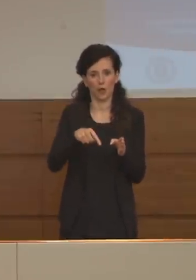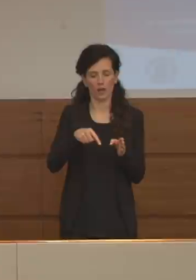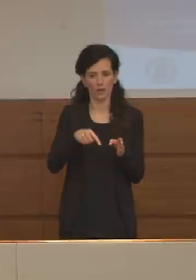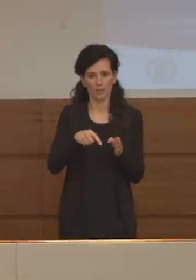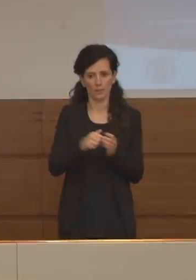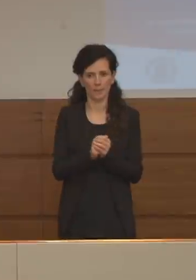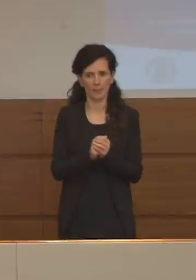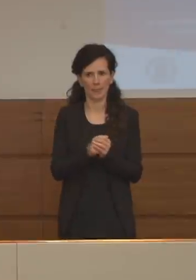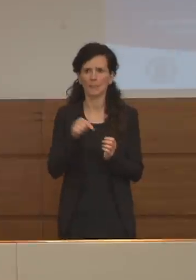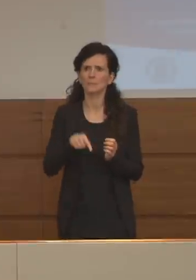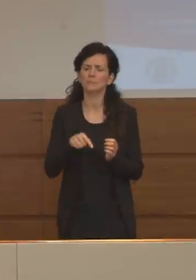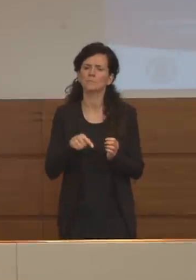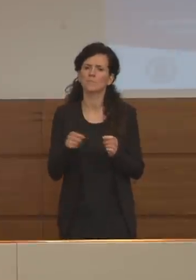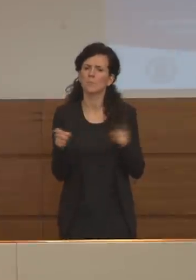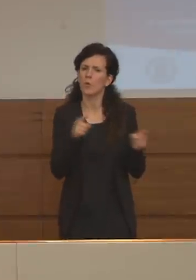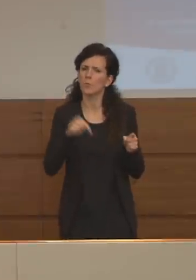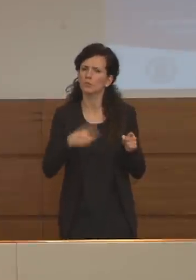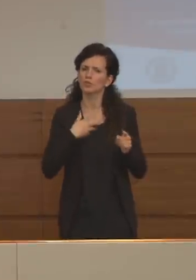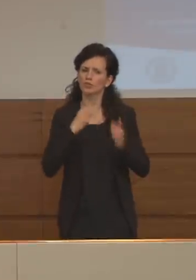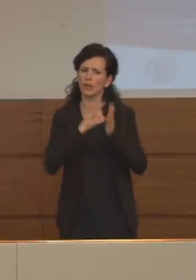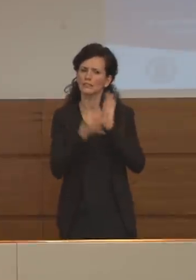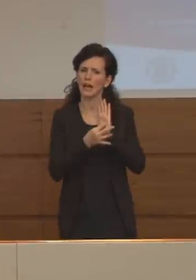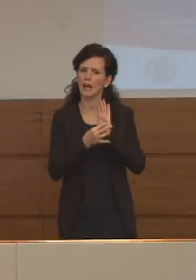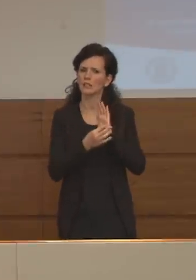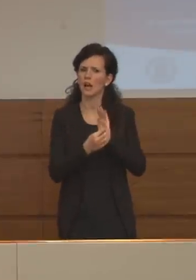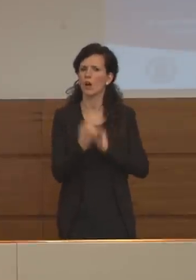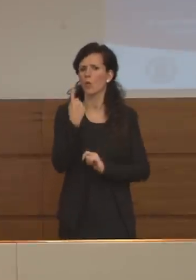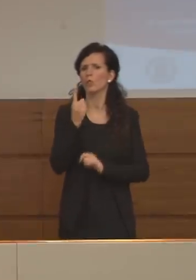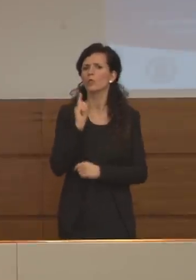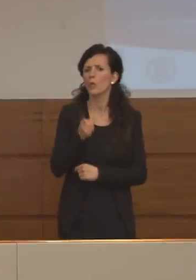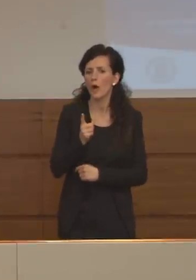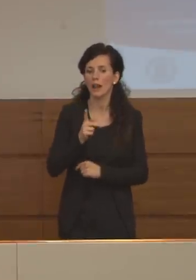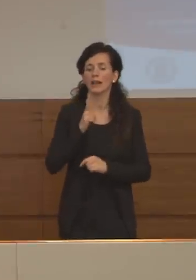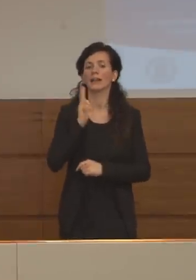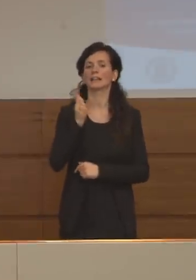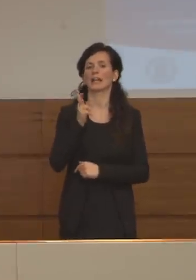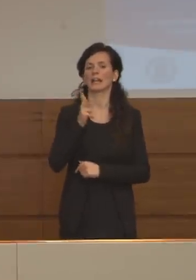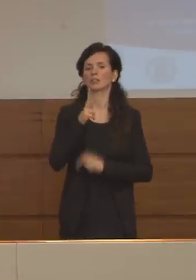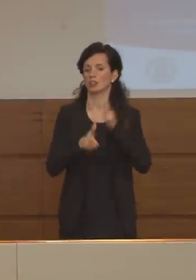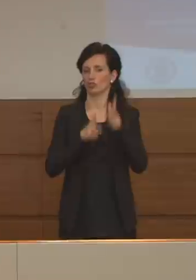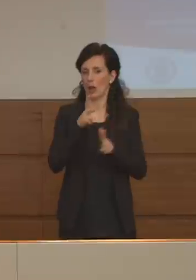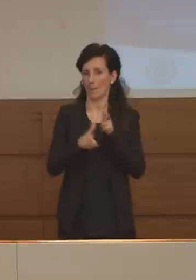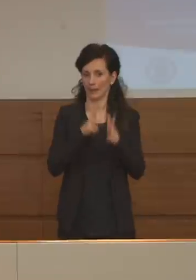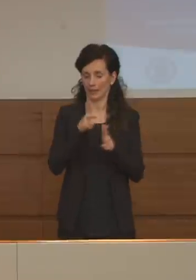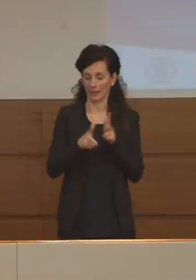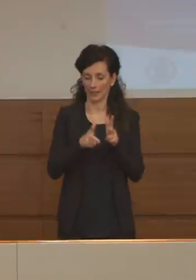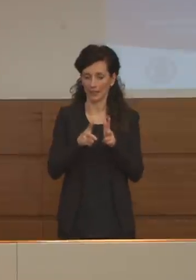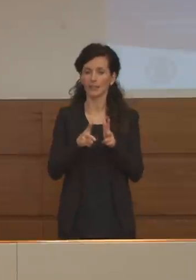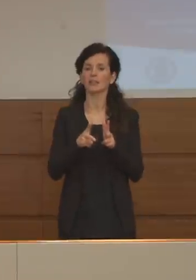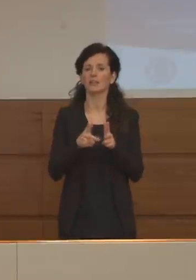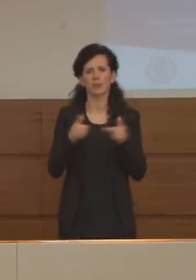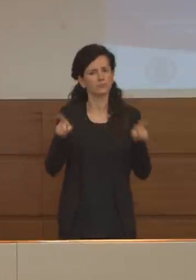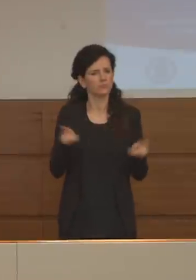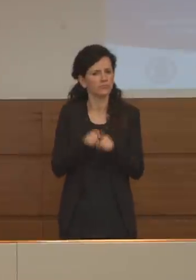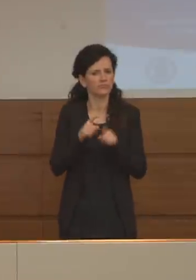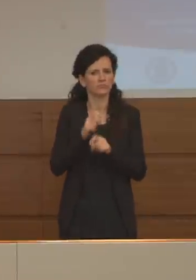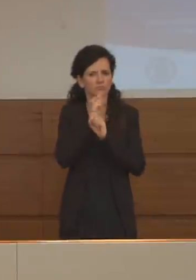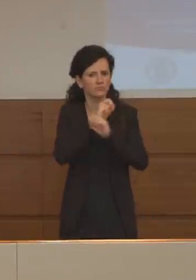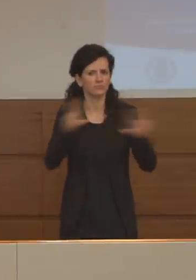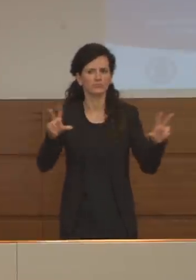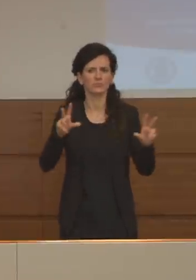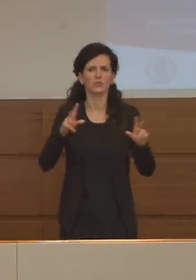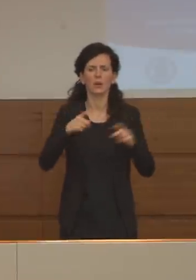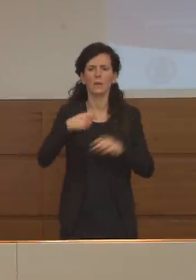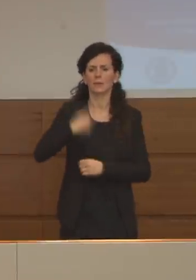c'è una sola data che è quella del 13 aprile così come ha annunciato il presidente del consiglio